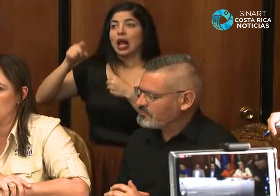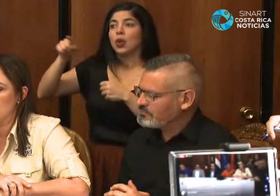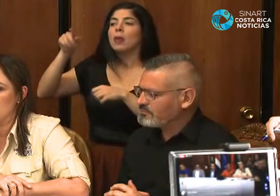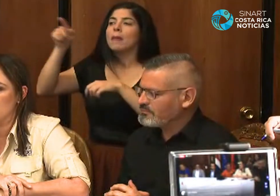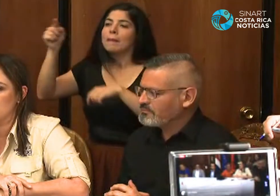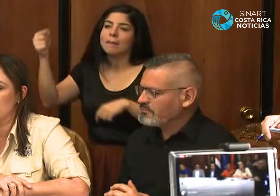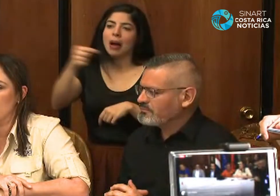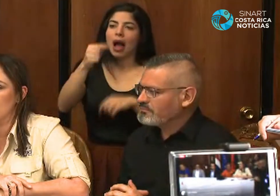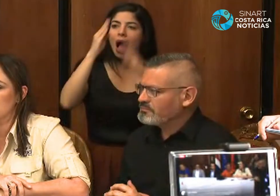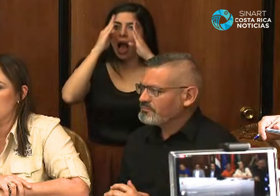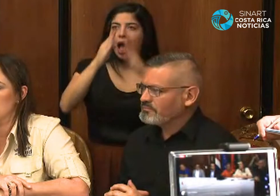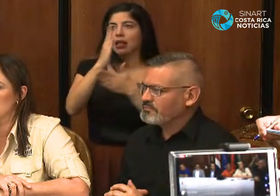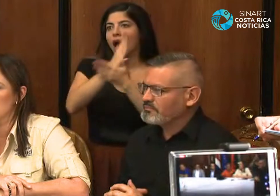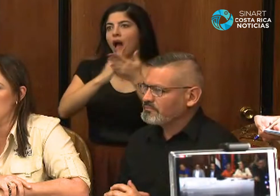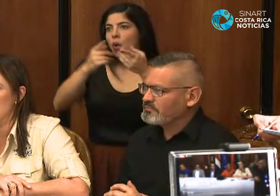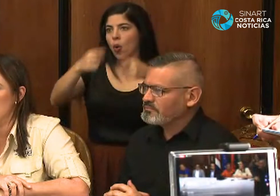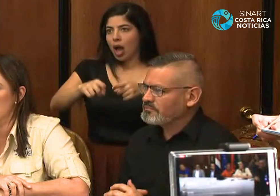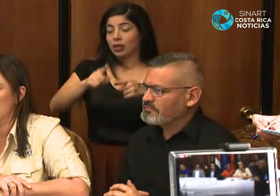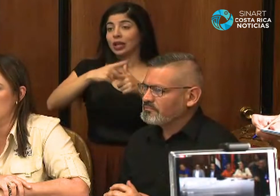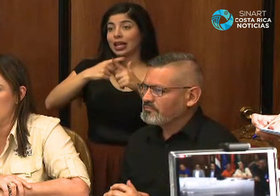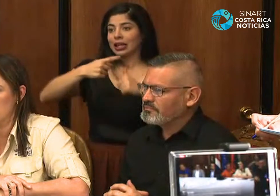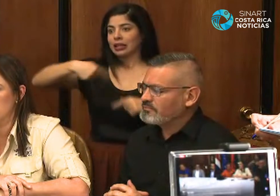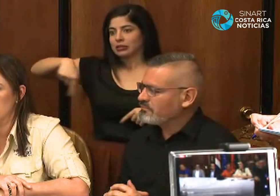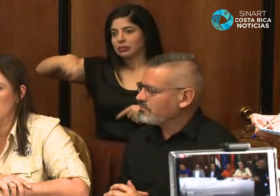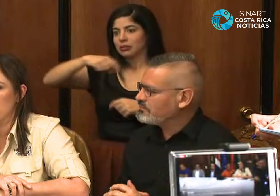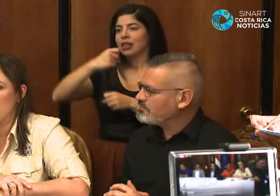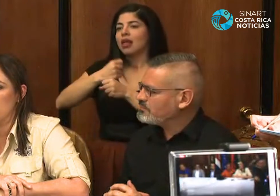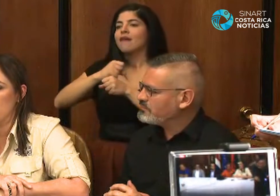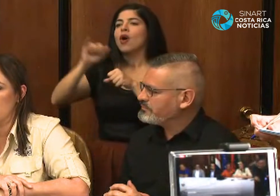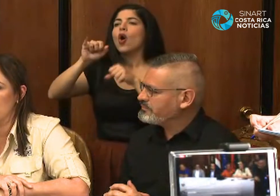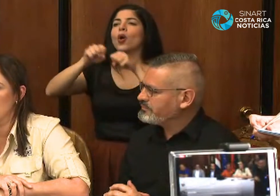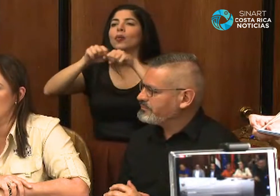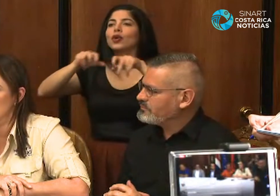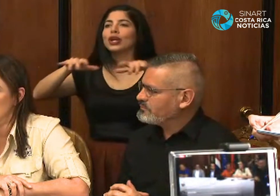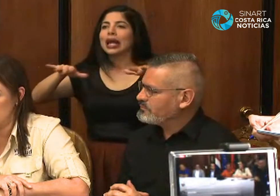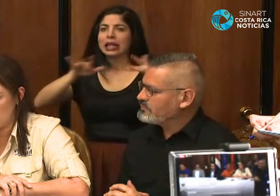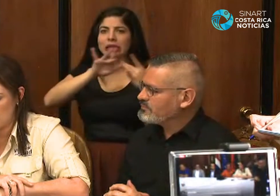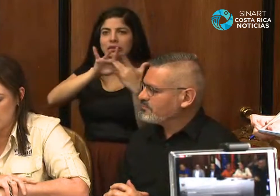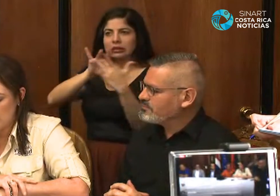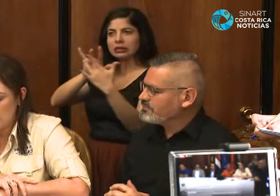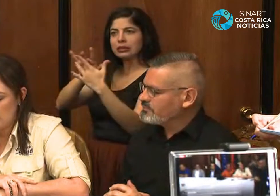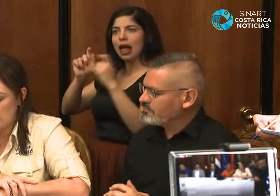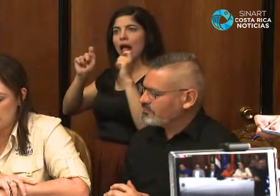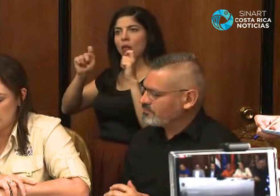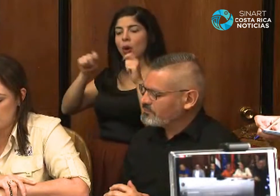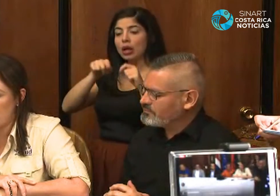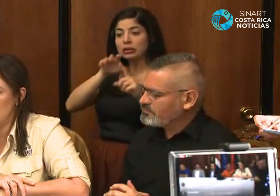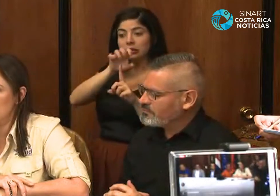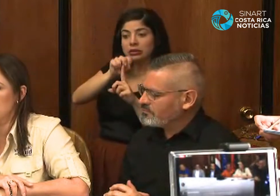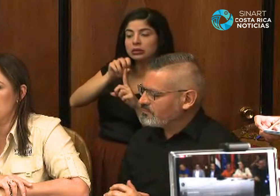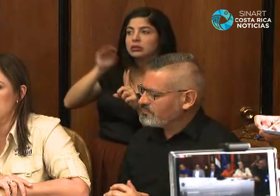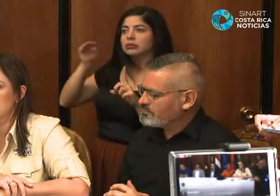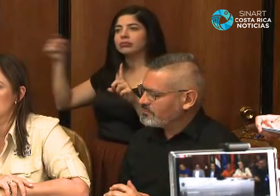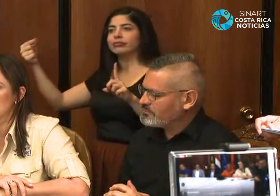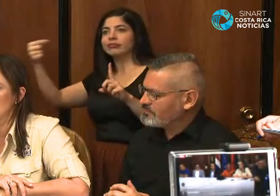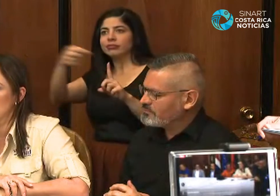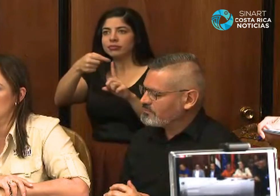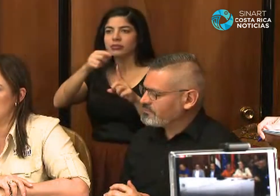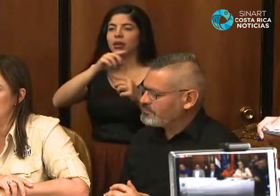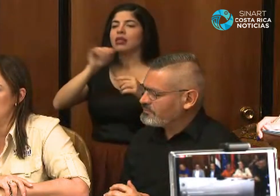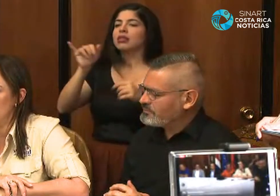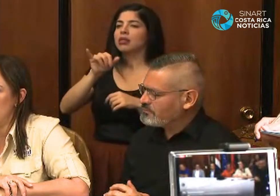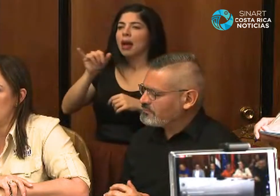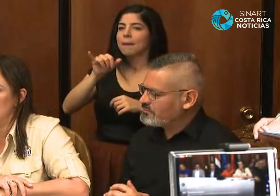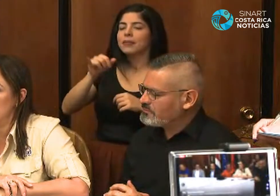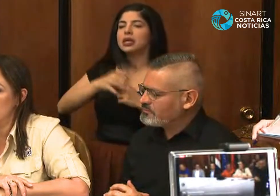el caso. De esta forma tenemos un trabajo en red a nivel de educación también, y igualmente se están haciendo todo lo que